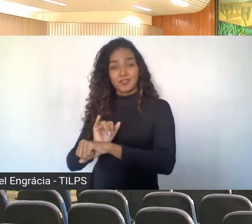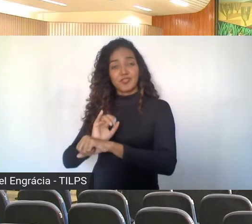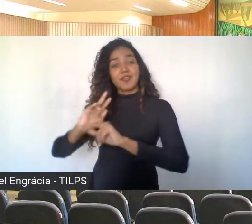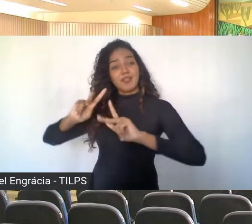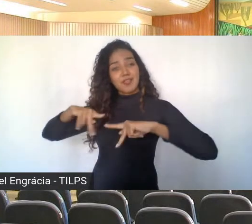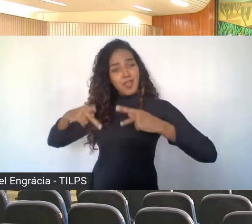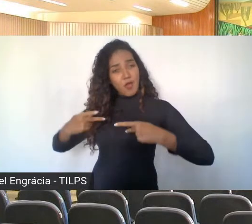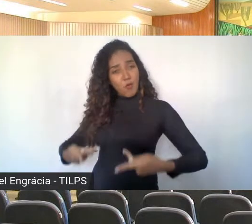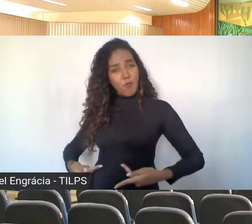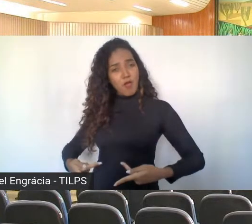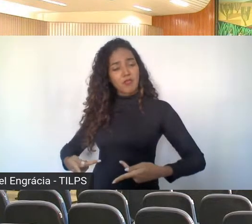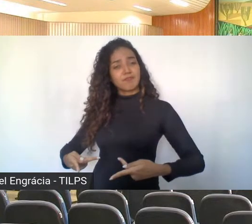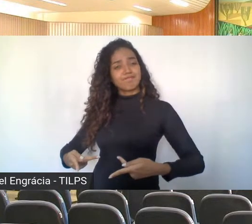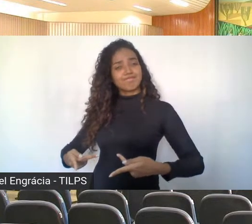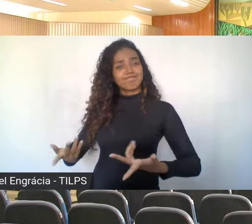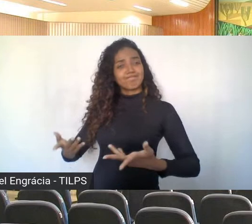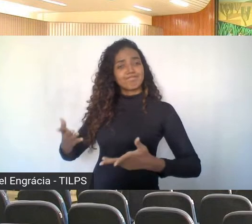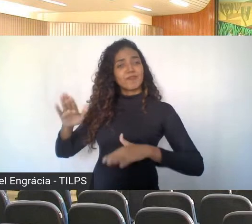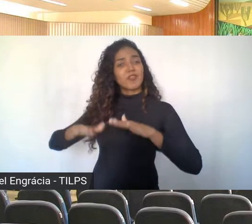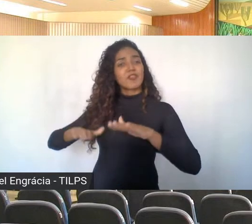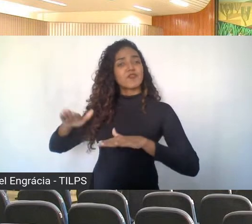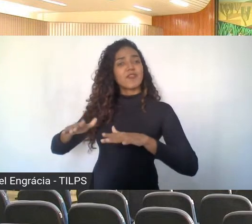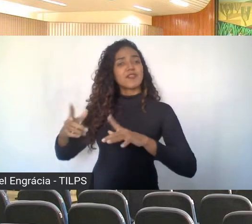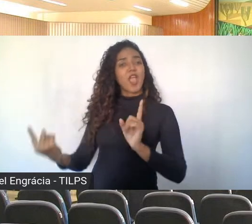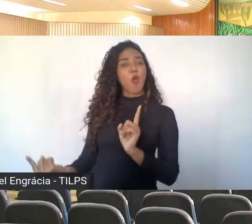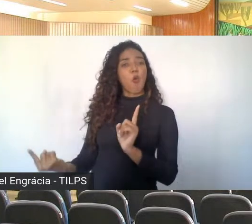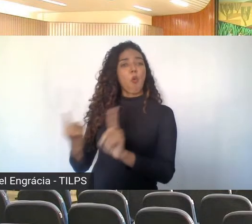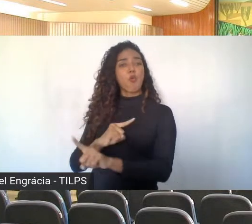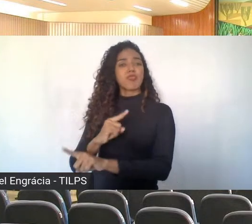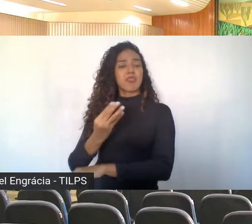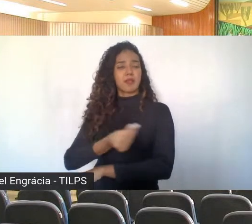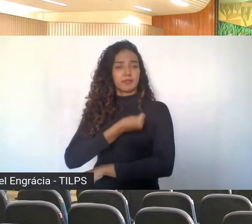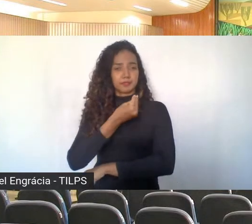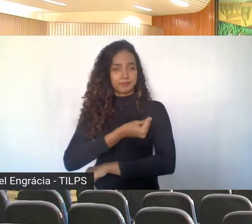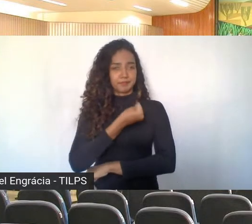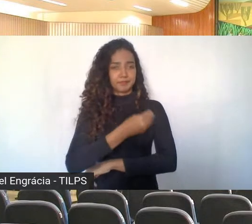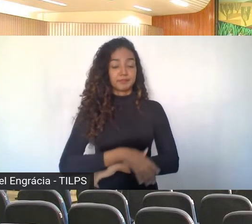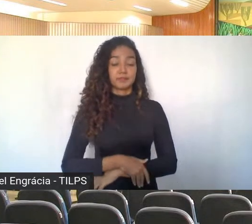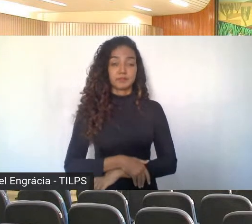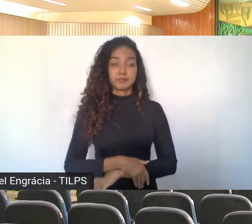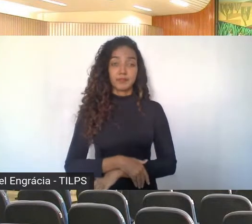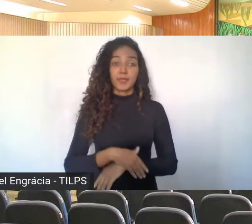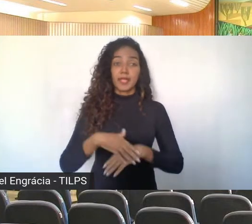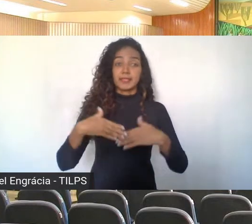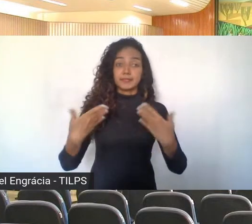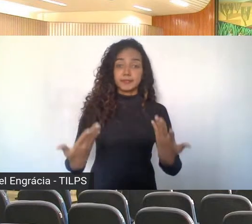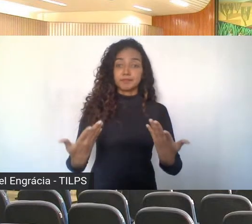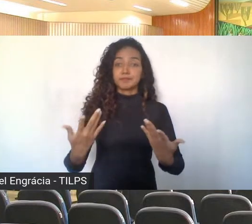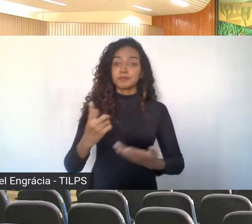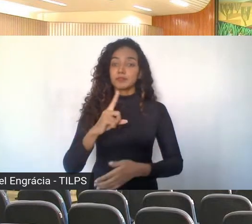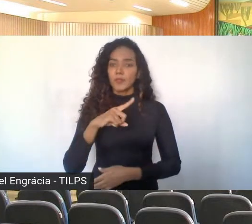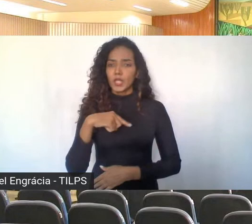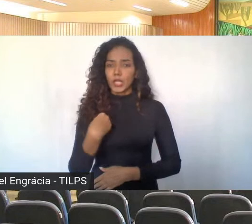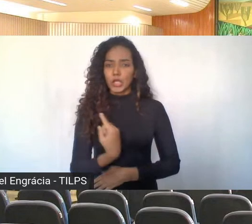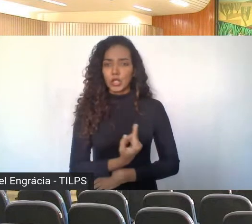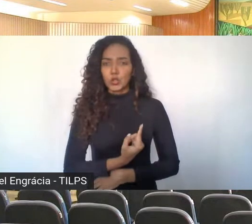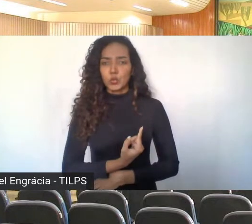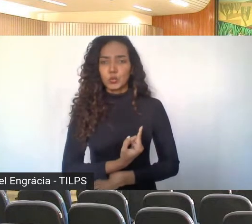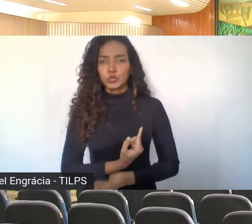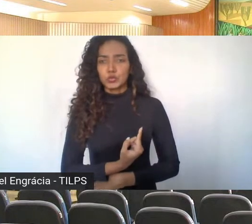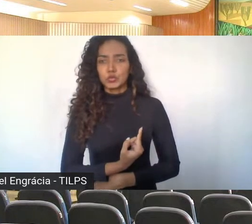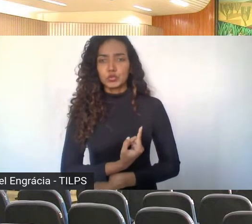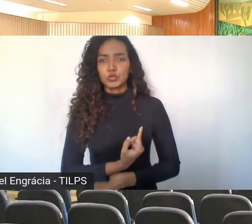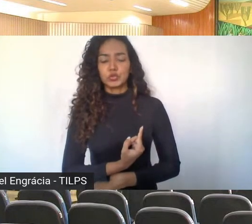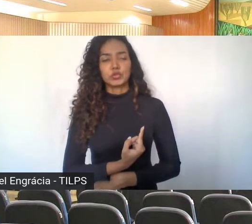vida. Então, que nós possamos planejar e executar ações